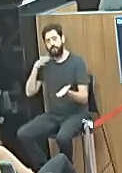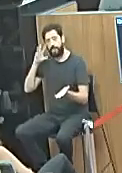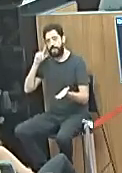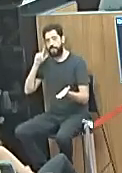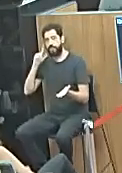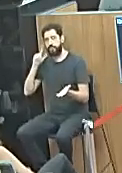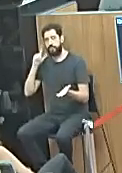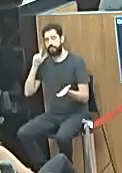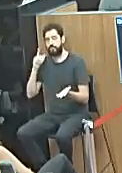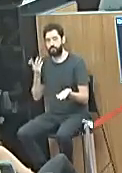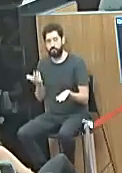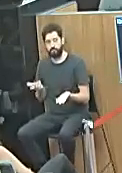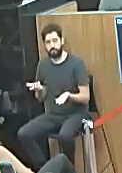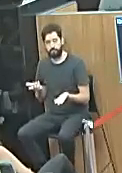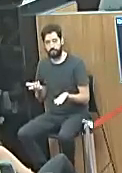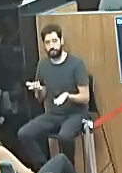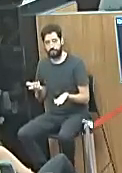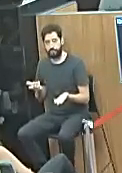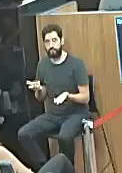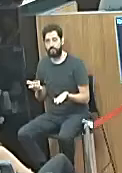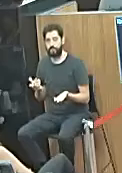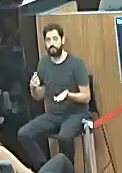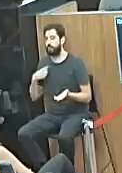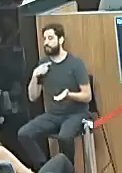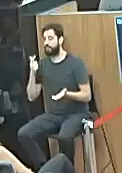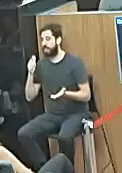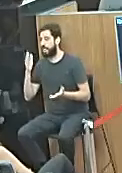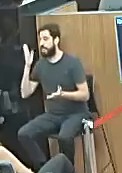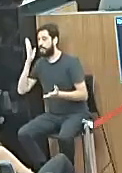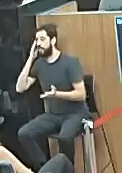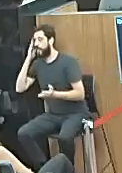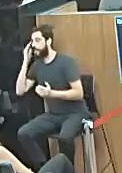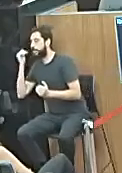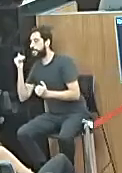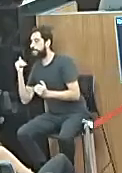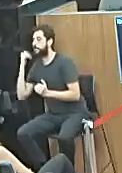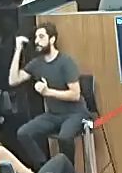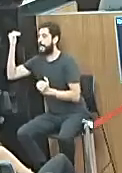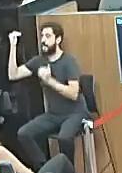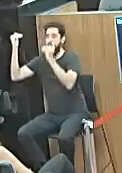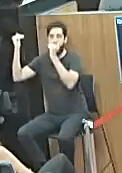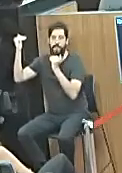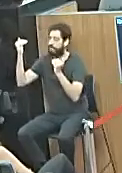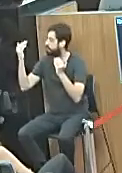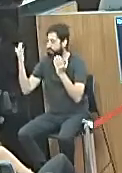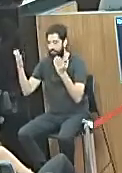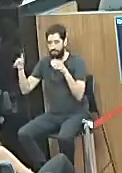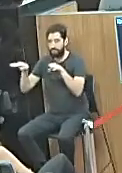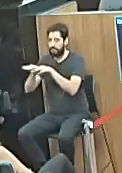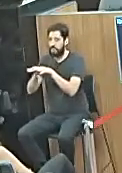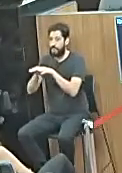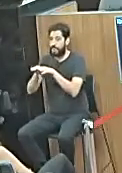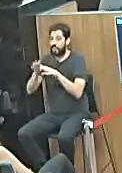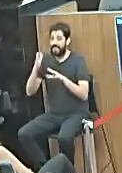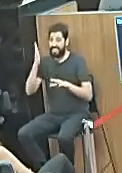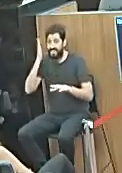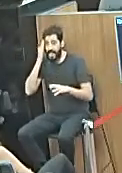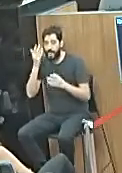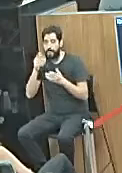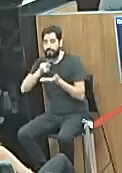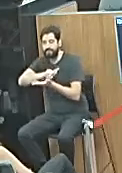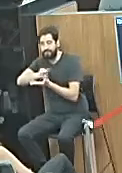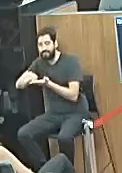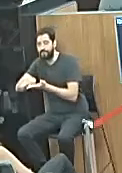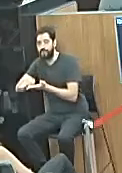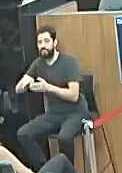ninguém sabe mais que ninguém as pessoas sabem coisas diferentes já dizia o grande paulo